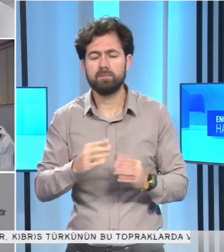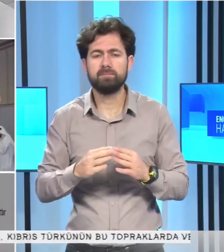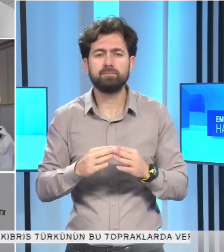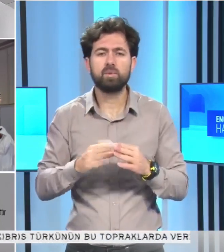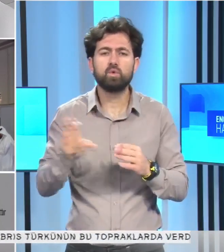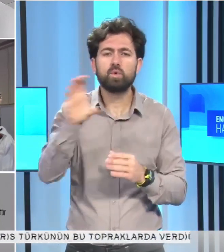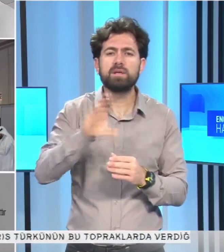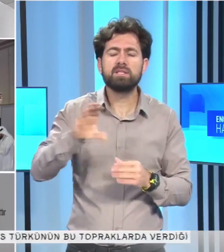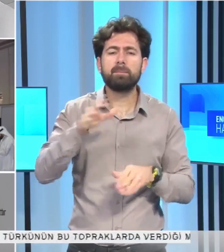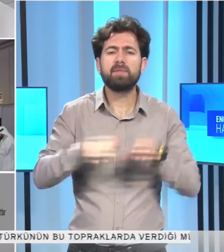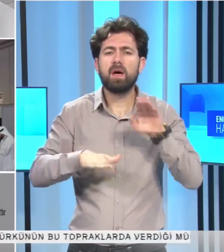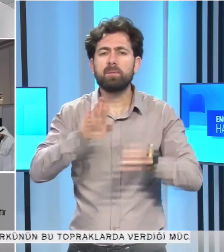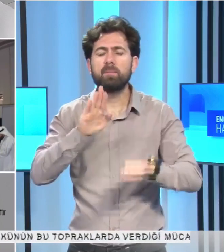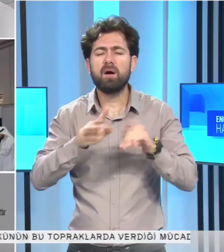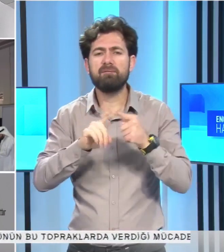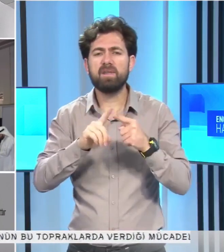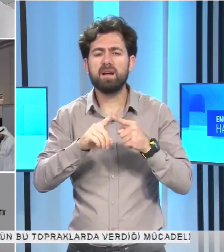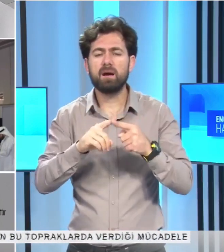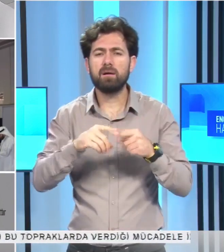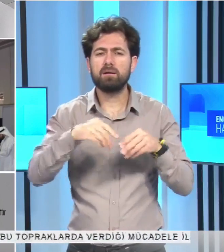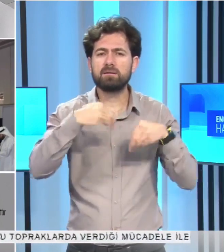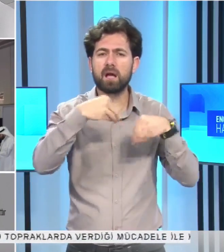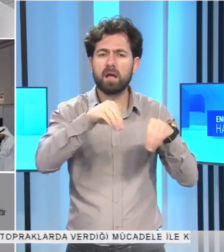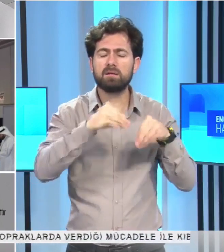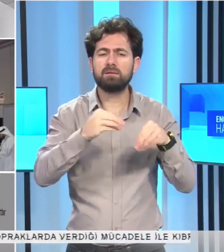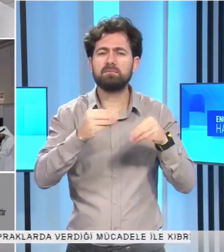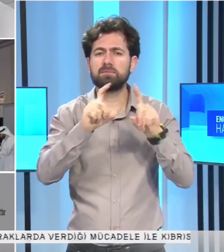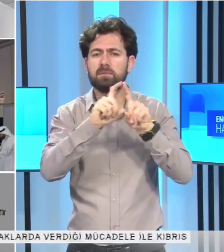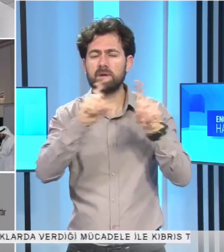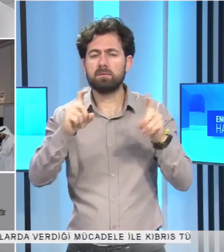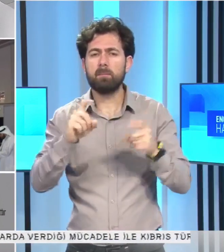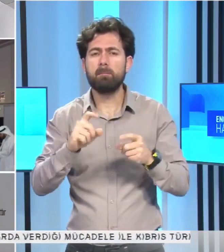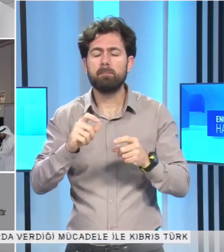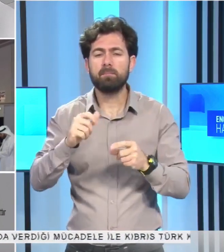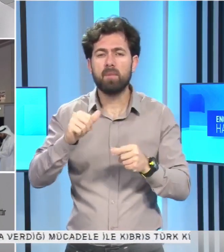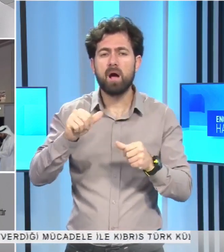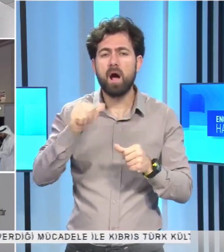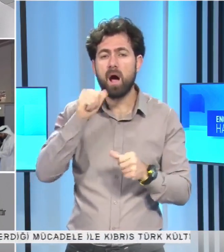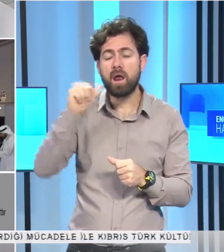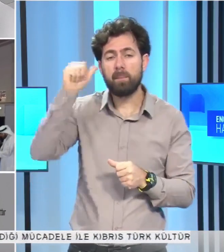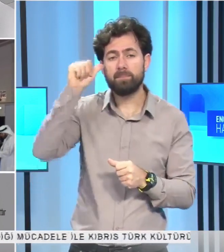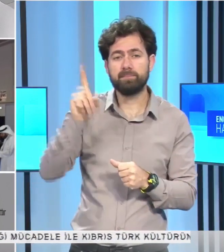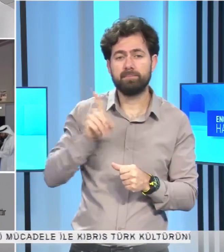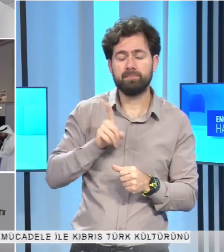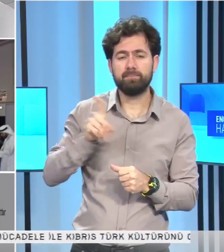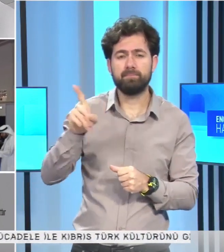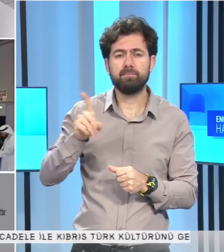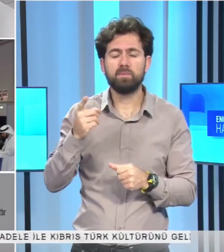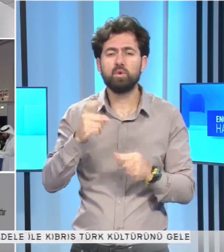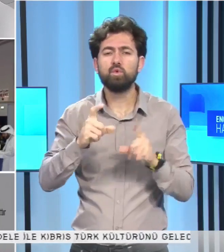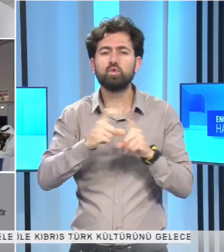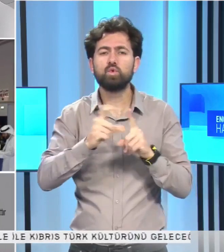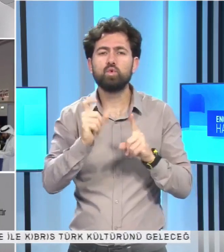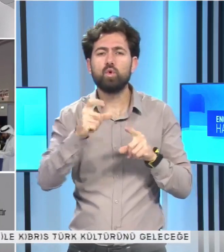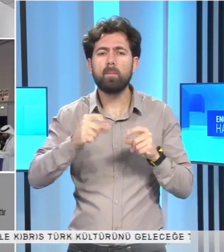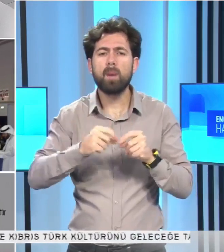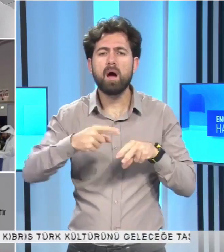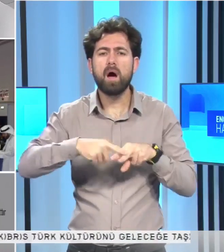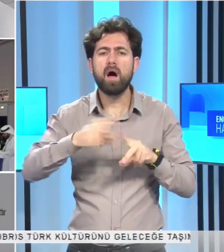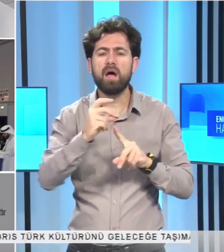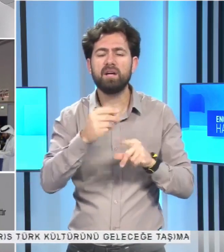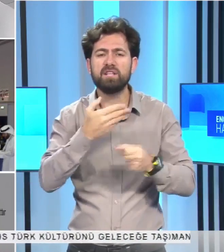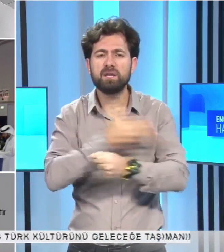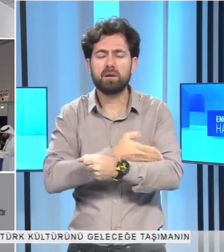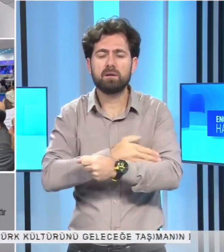Turizm Tanıtma ve Pazarlama Dairesi, Birleşik Arap Emirlikleri'nin Dubai